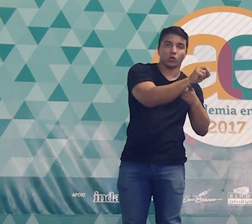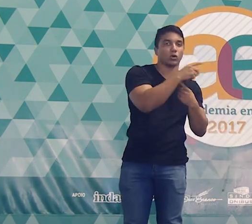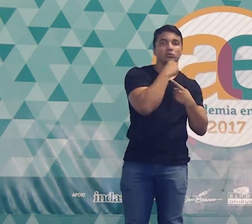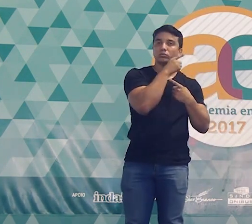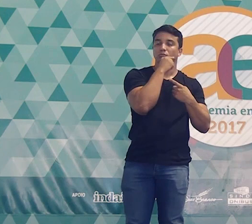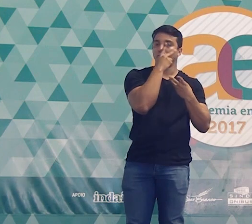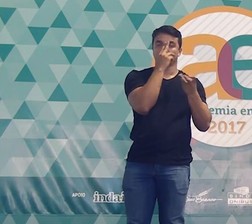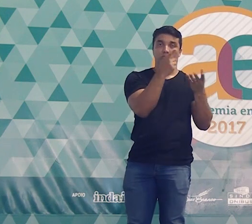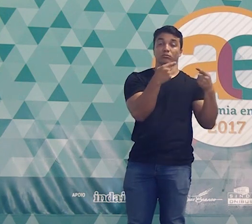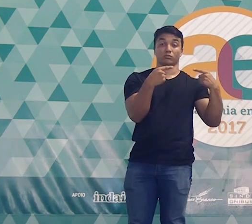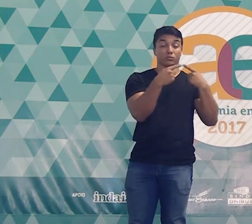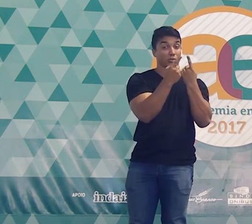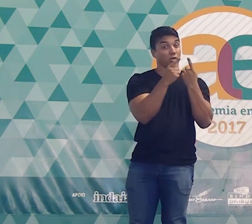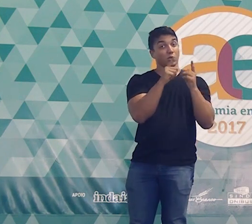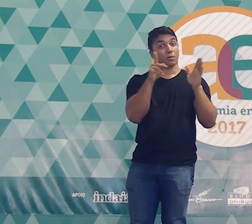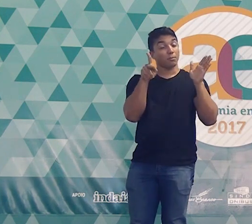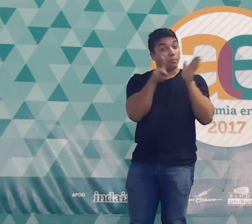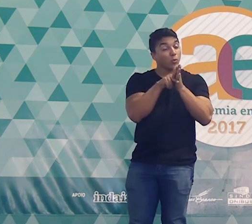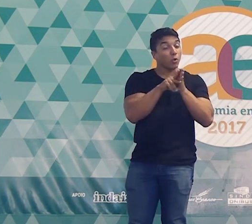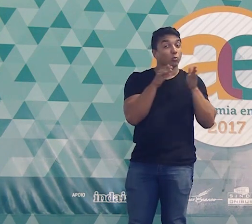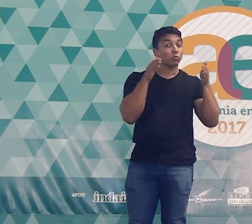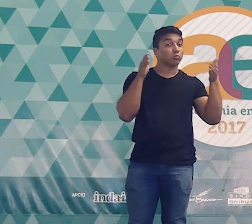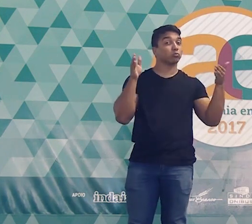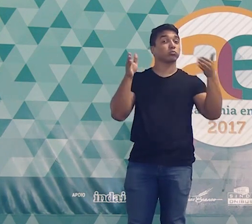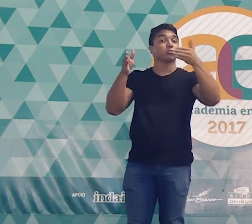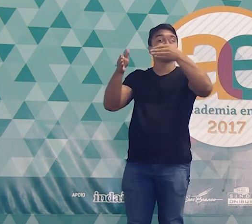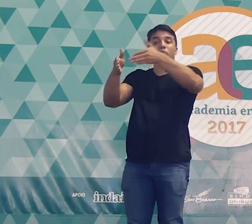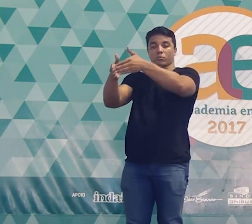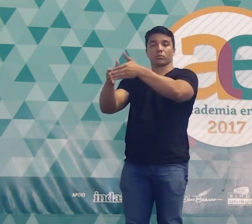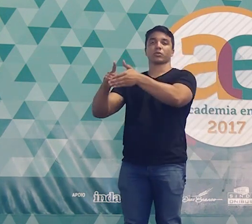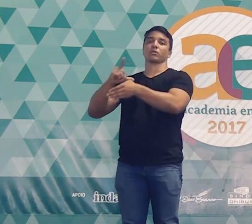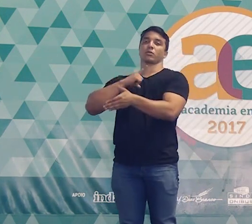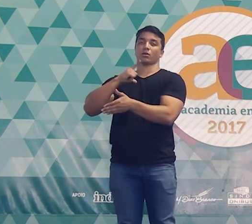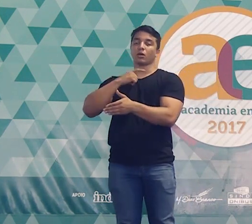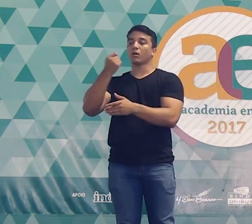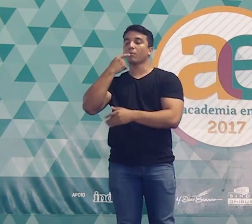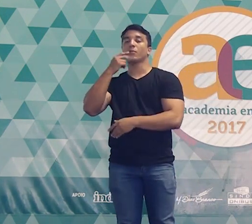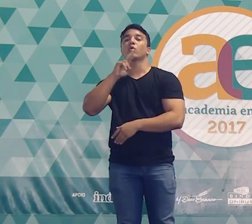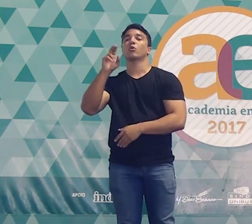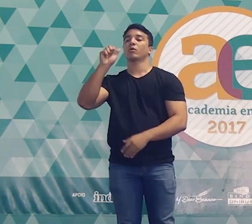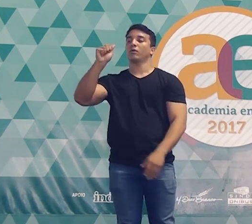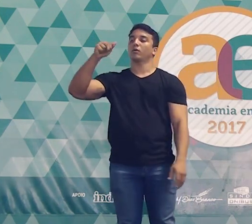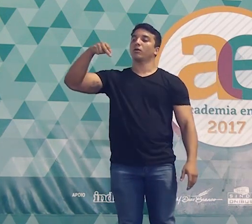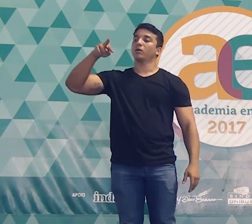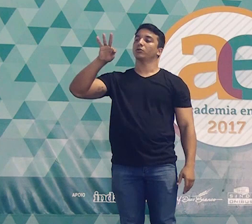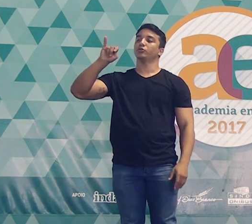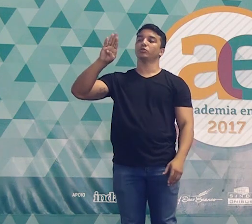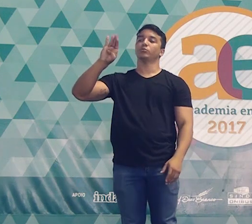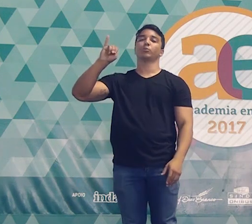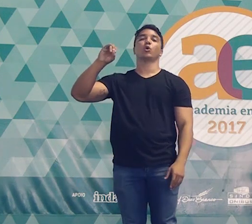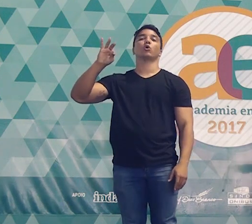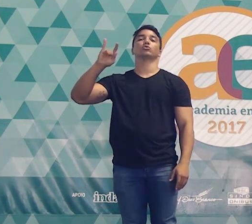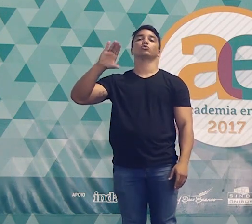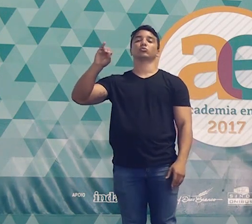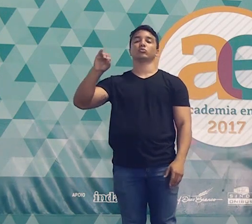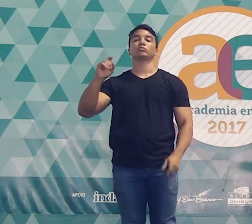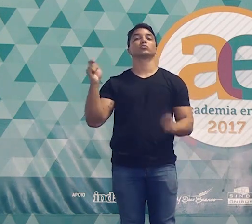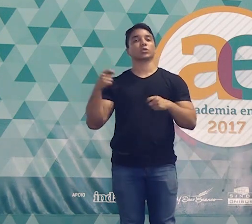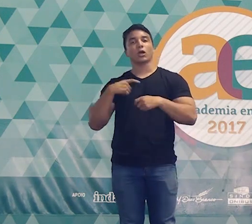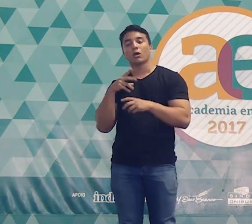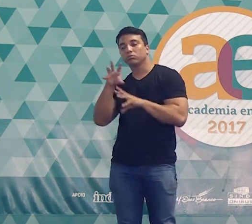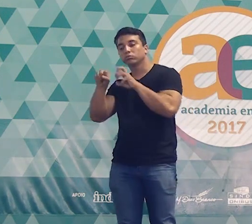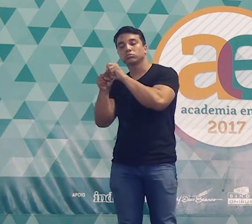virose. Agora, tem um remédio pronto para tratar uma bacteriose, que é um antibiótico, né? Então lembrem disso. Então,